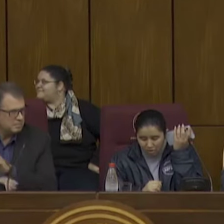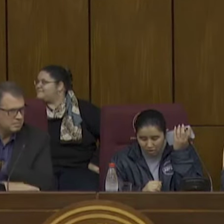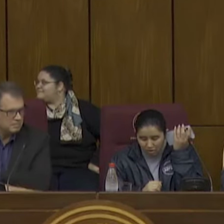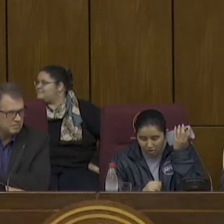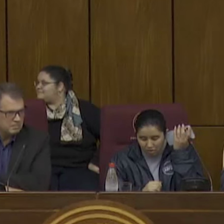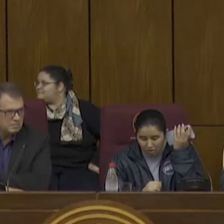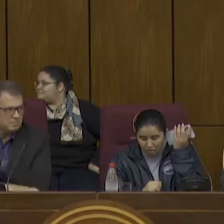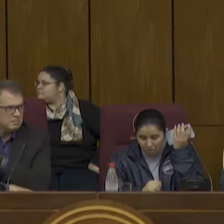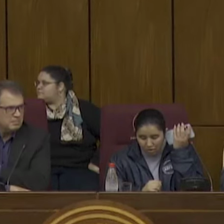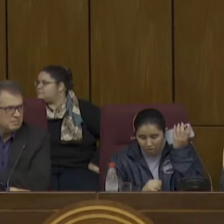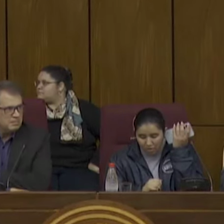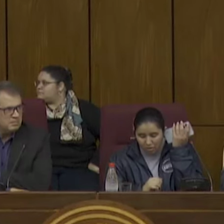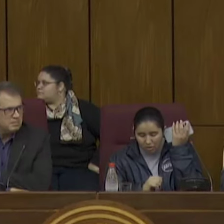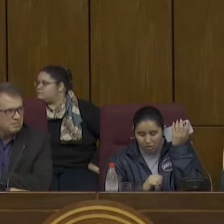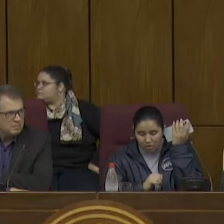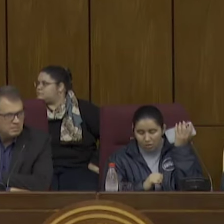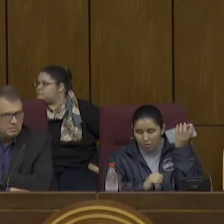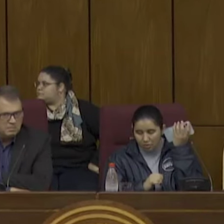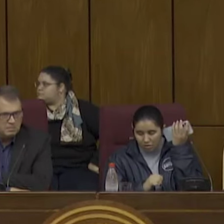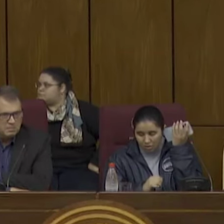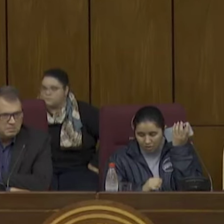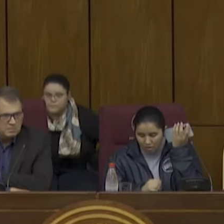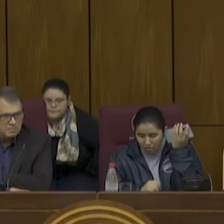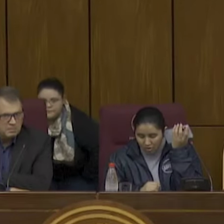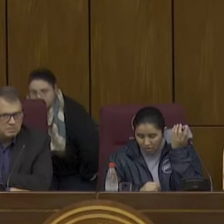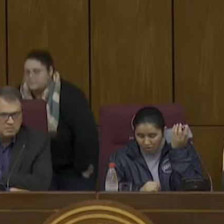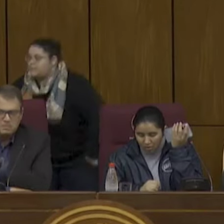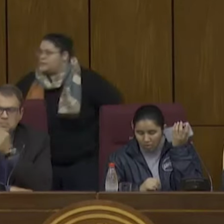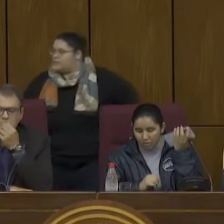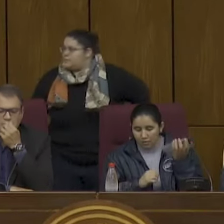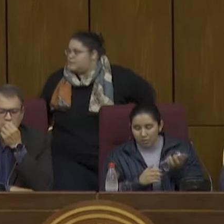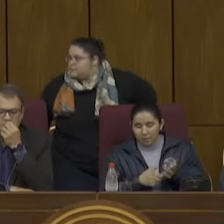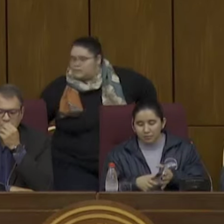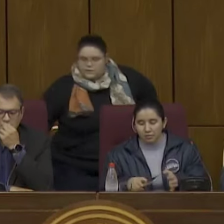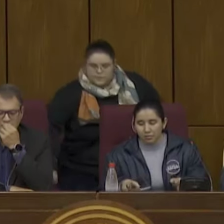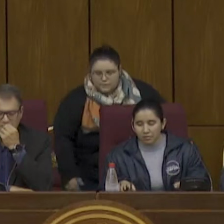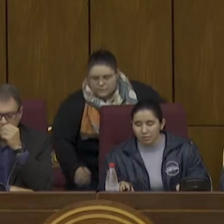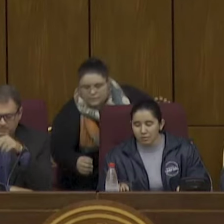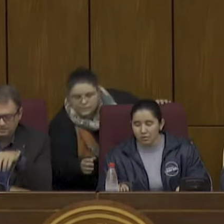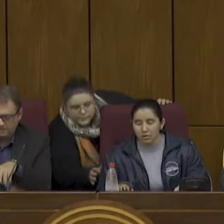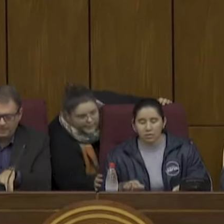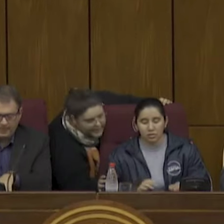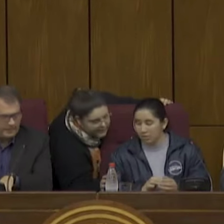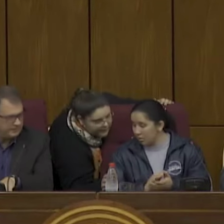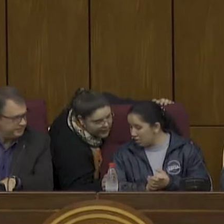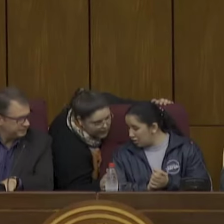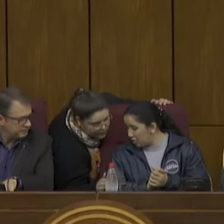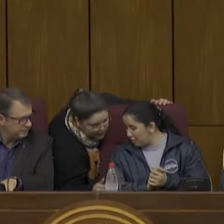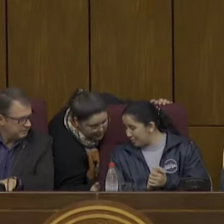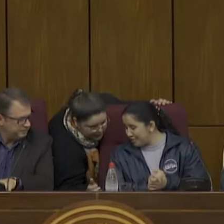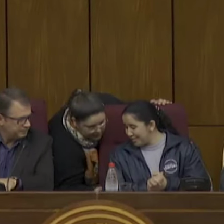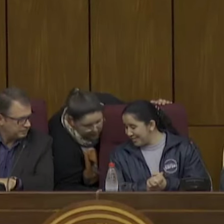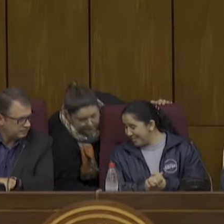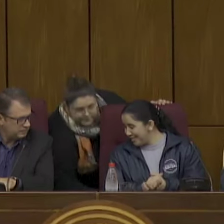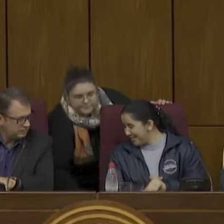agradecerle a la Fundación, a sus autoridades, a todos los intervinientes por este espacio y tal cual, ahora ya manos a la